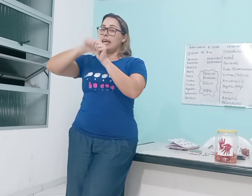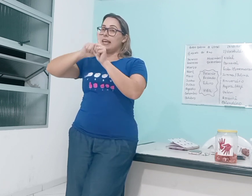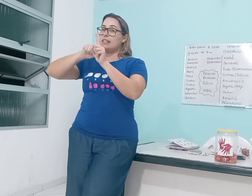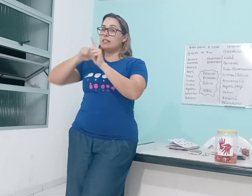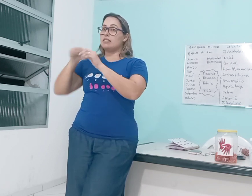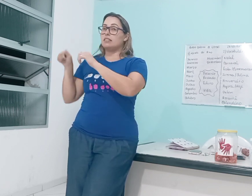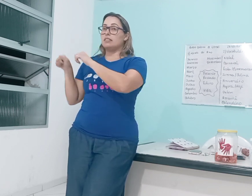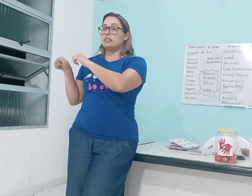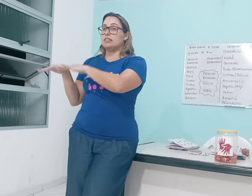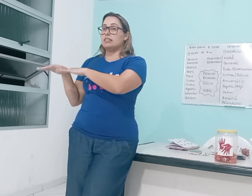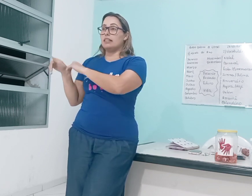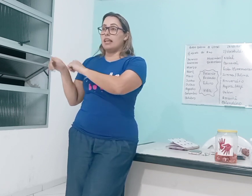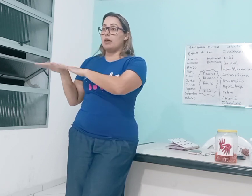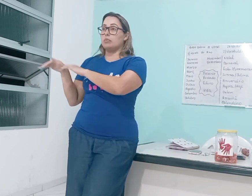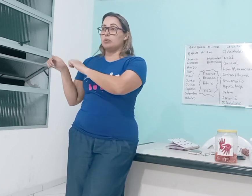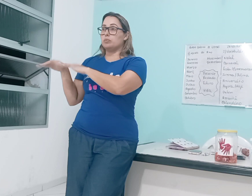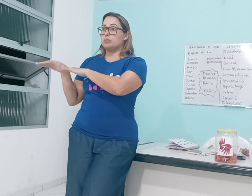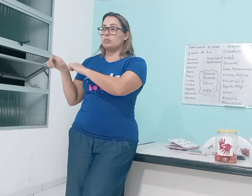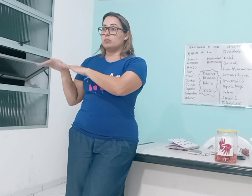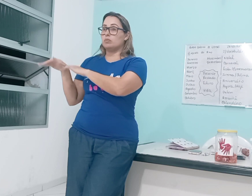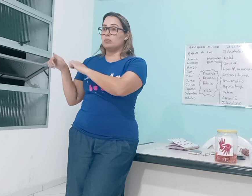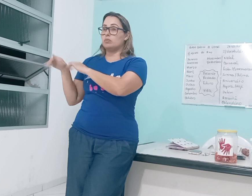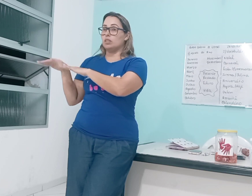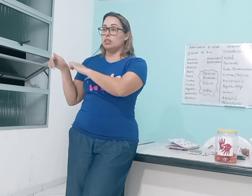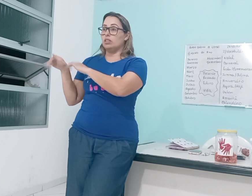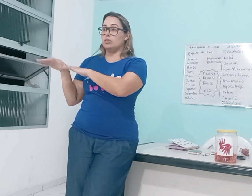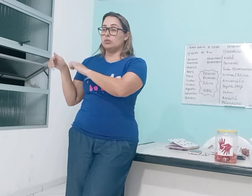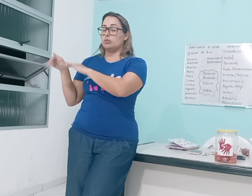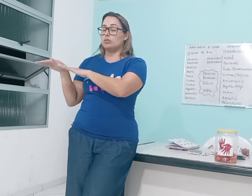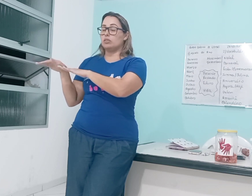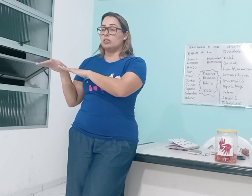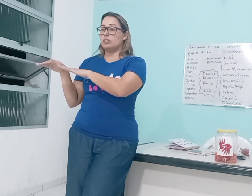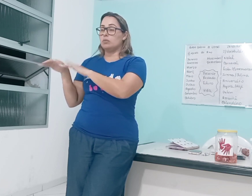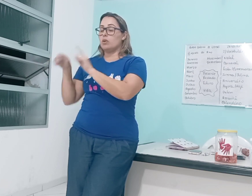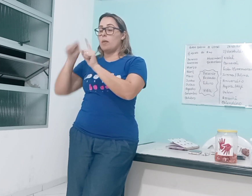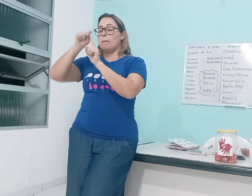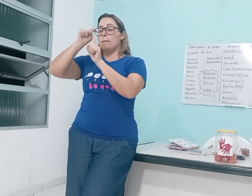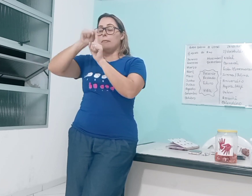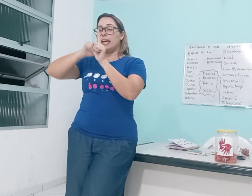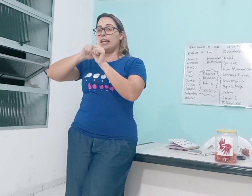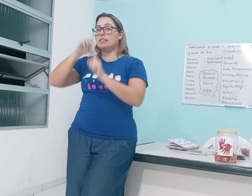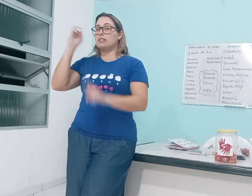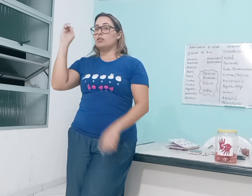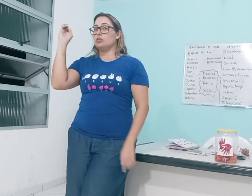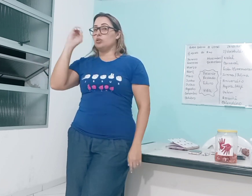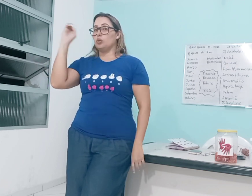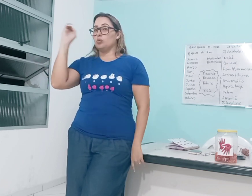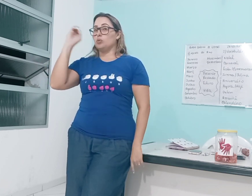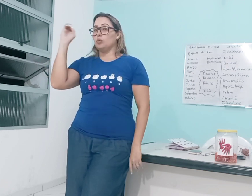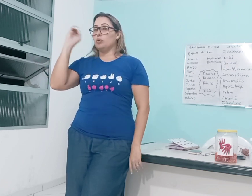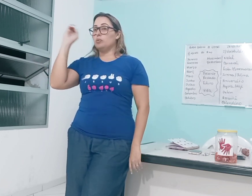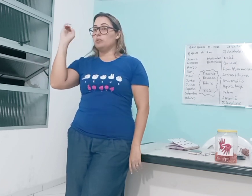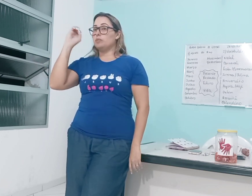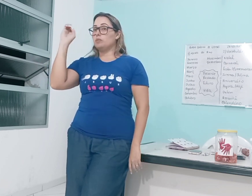Mês de setembro. Isso. Mês de outubro.